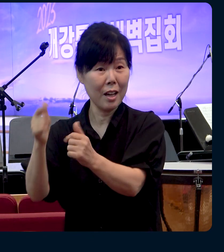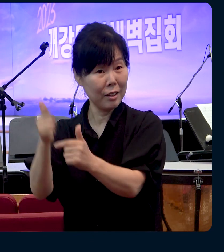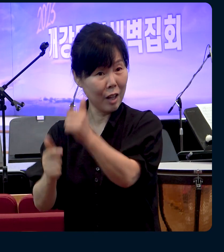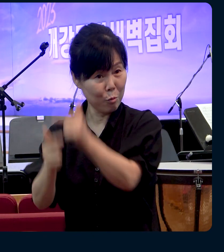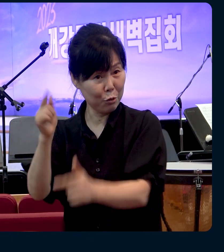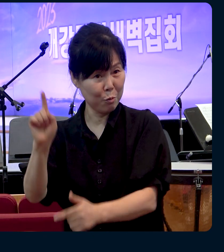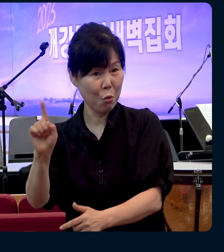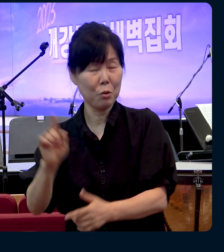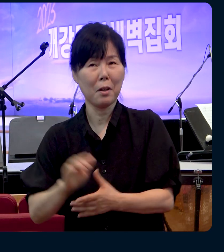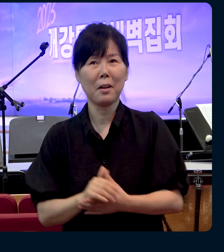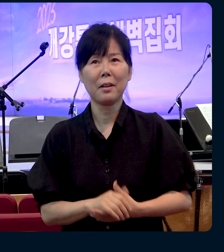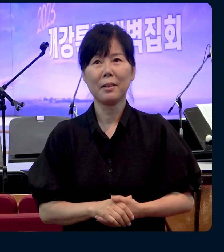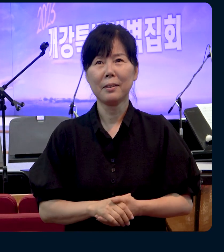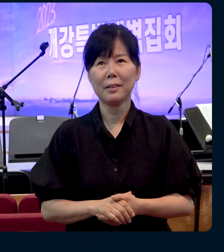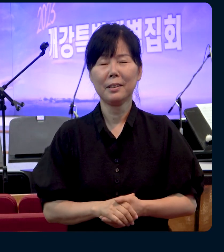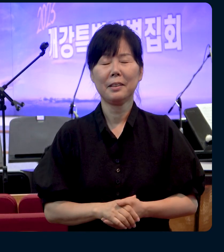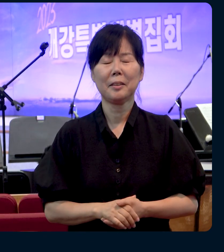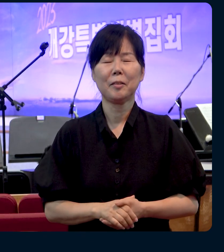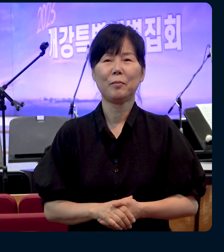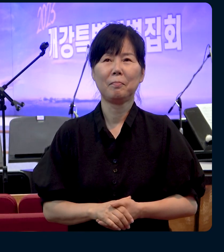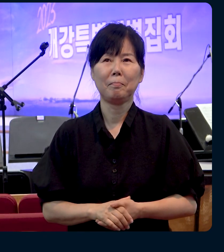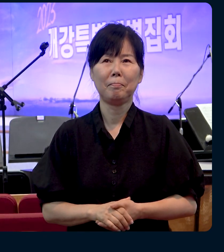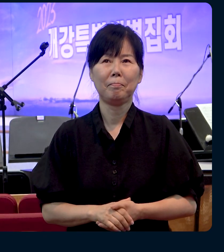가끔 보면은 집에